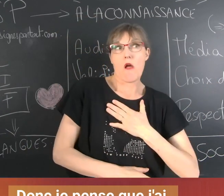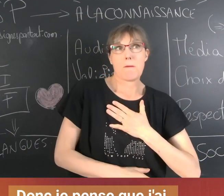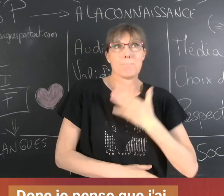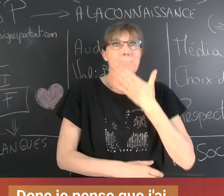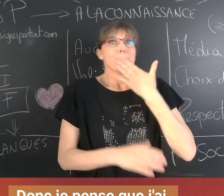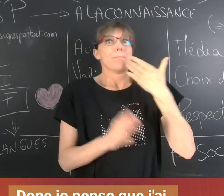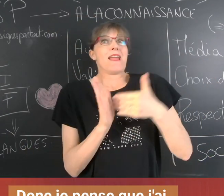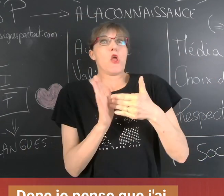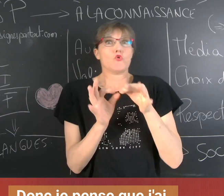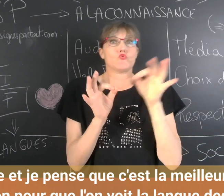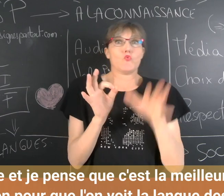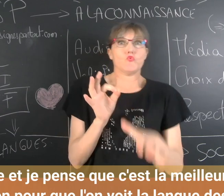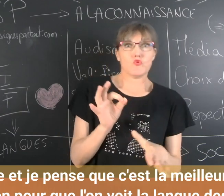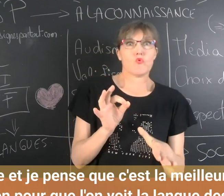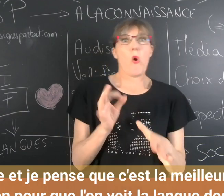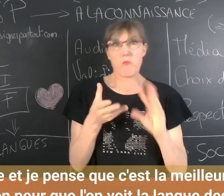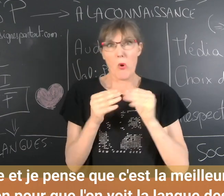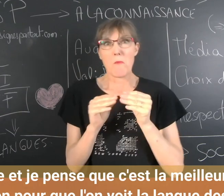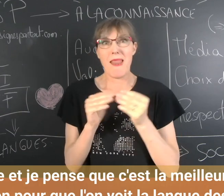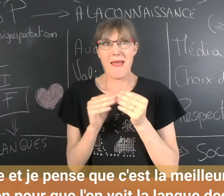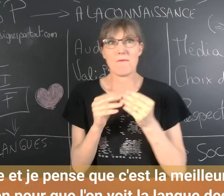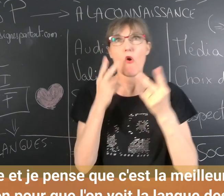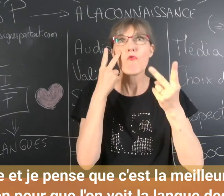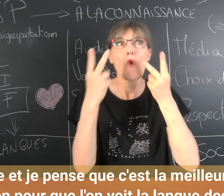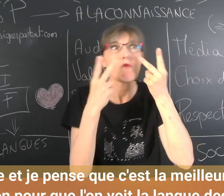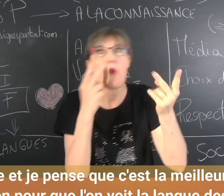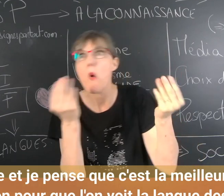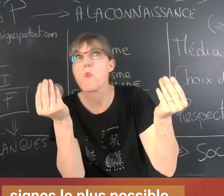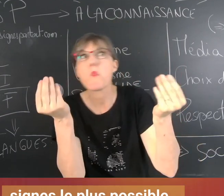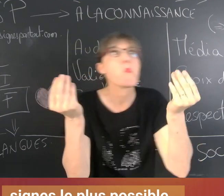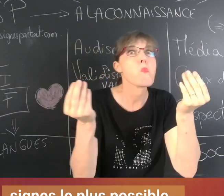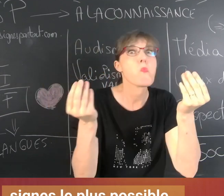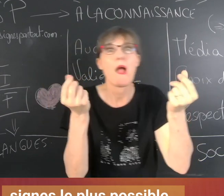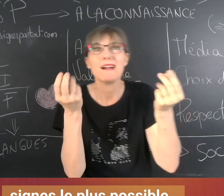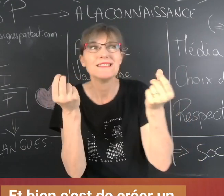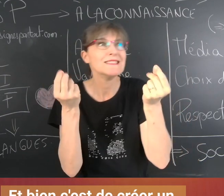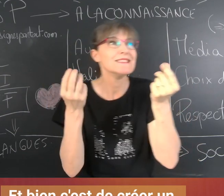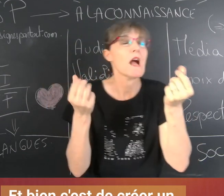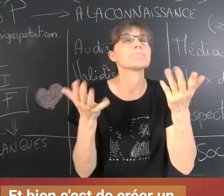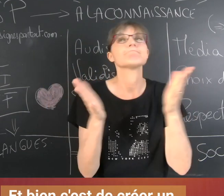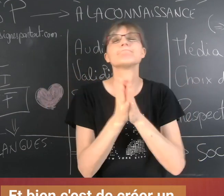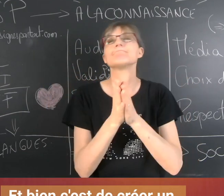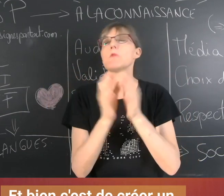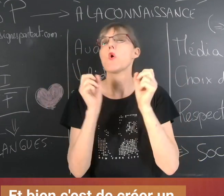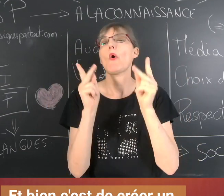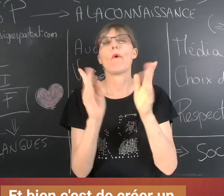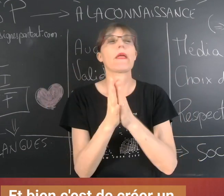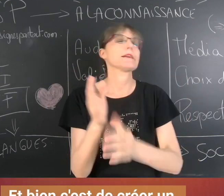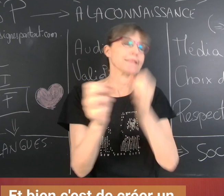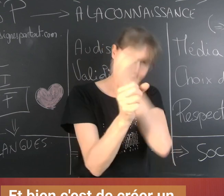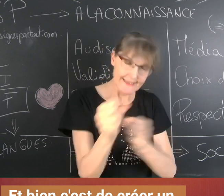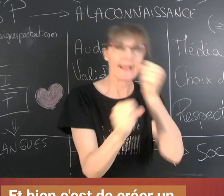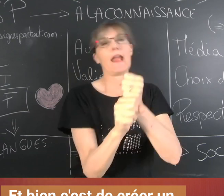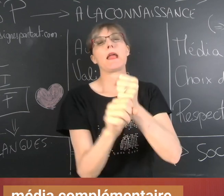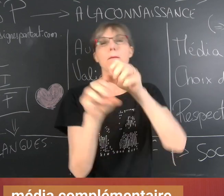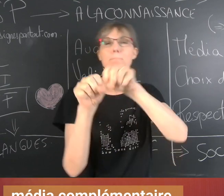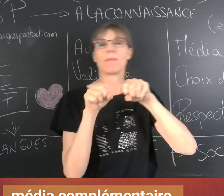Donc, je pense que j'ai une idée et je pense que c'est la meilleure solution pour que l'on voit la langue des signes le plus possible, eh bien, c'est de